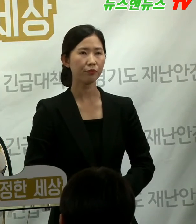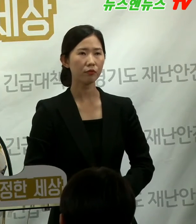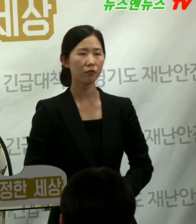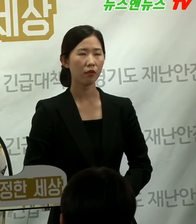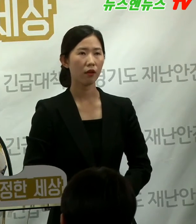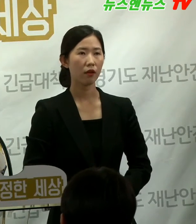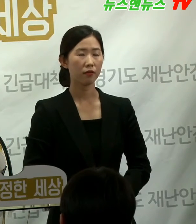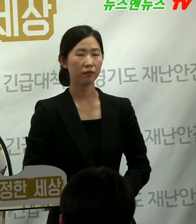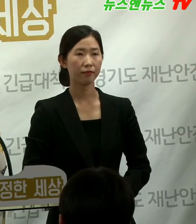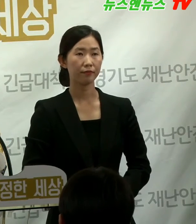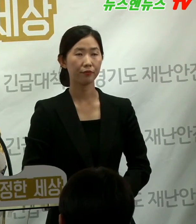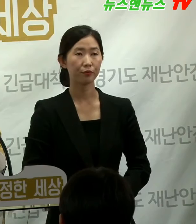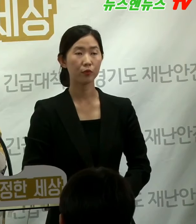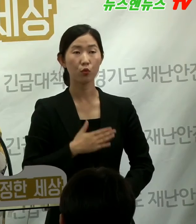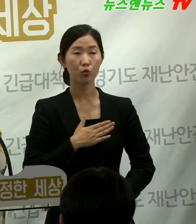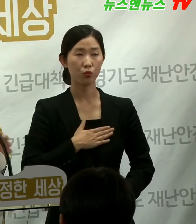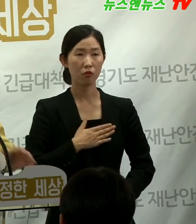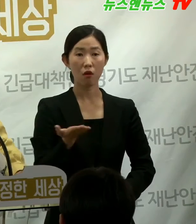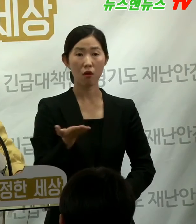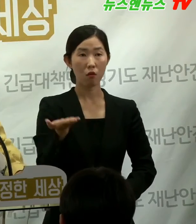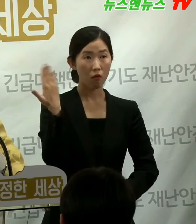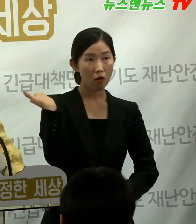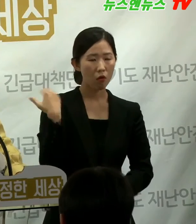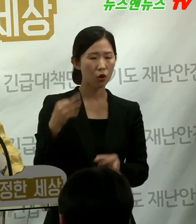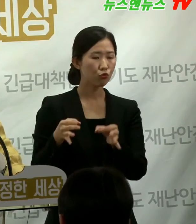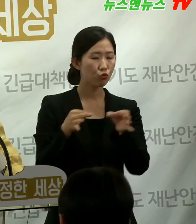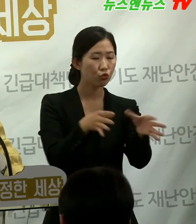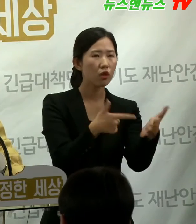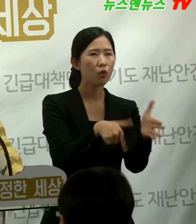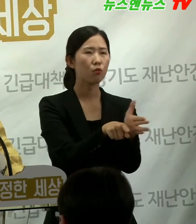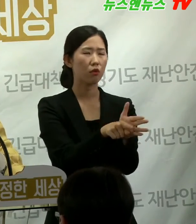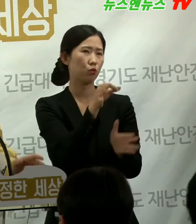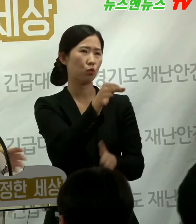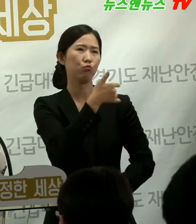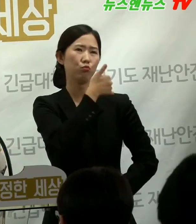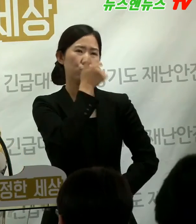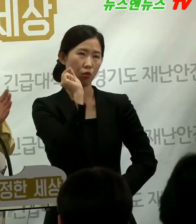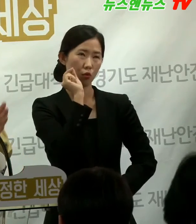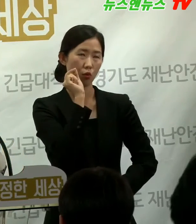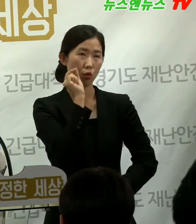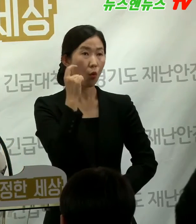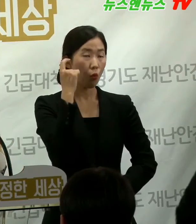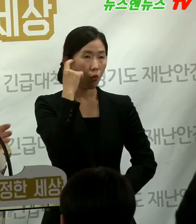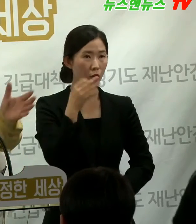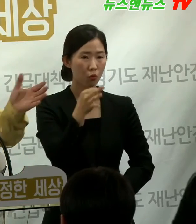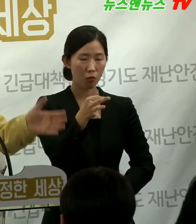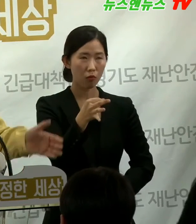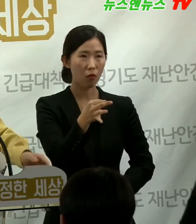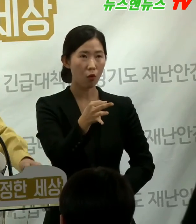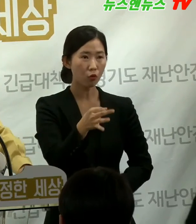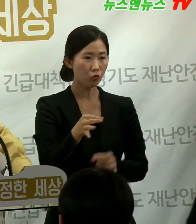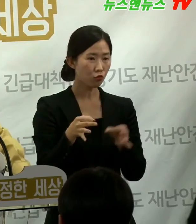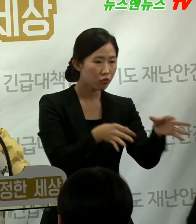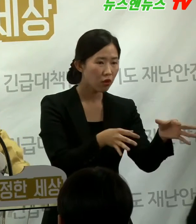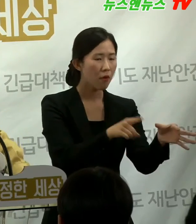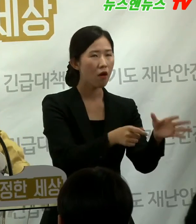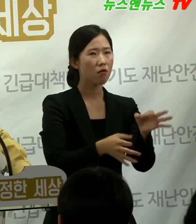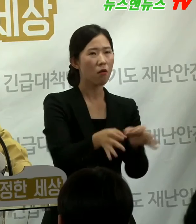과거에는 투자할 돈이 부족했습니다. 고도성장 시대죠. 돈을 뭐 투자만 하면 거기서 자꾸 경제적